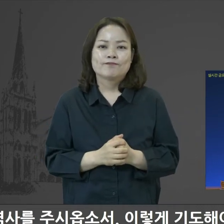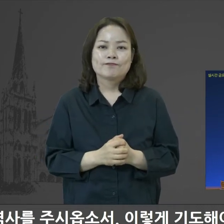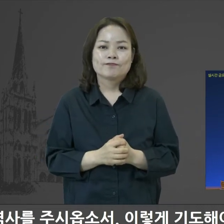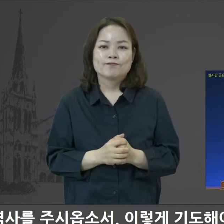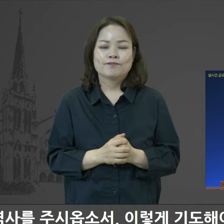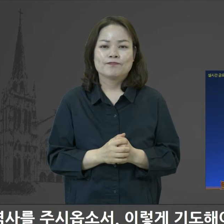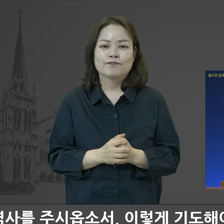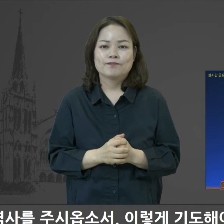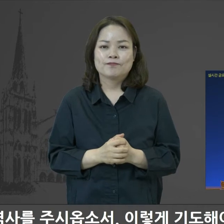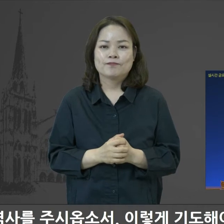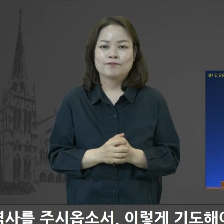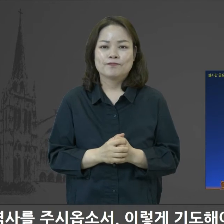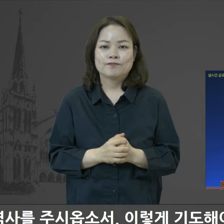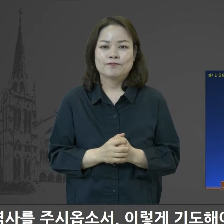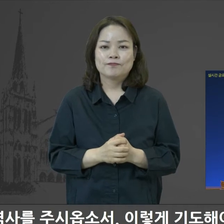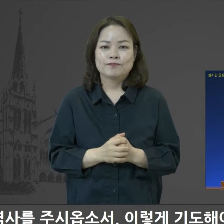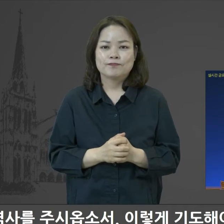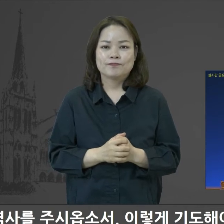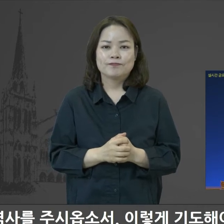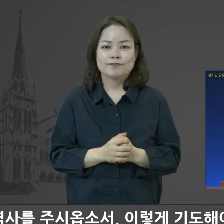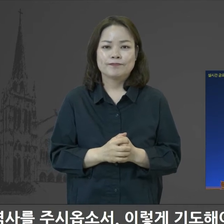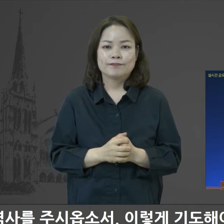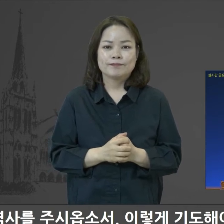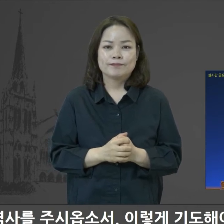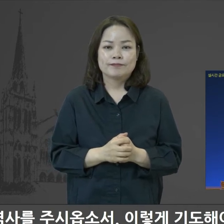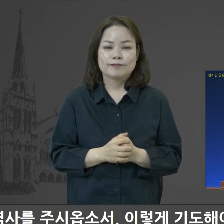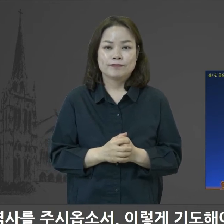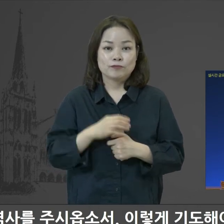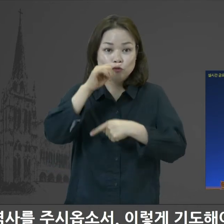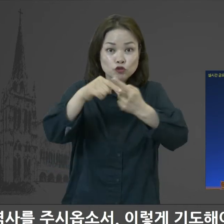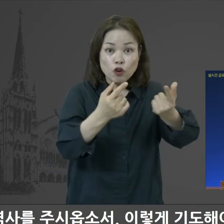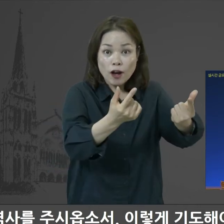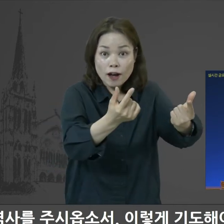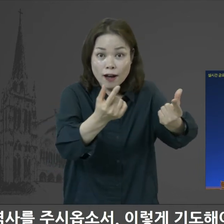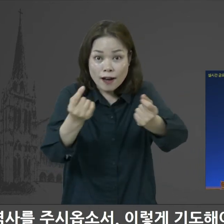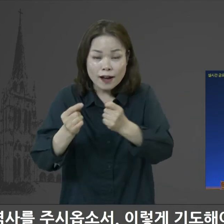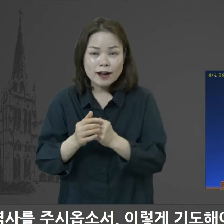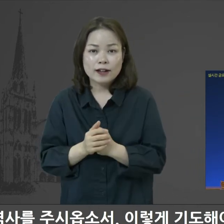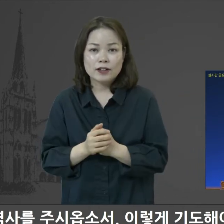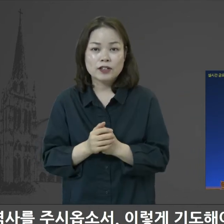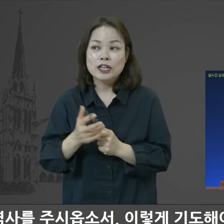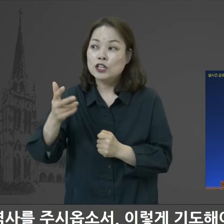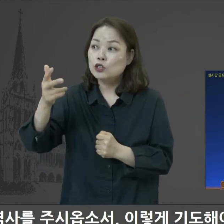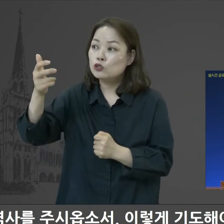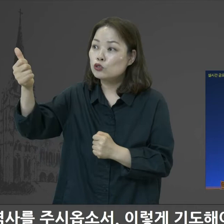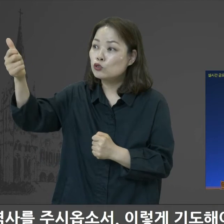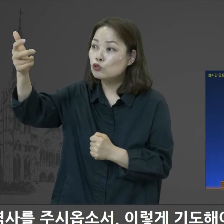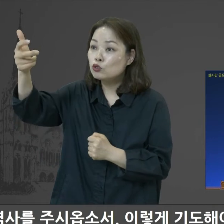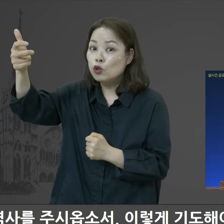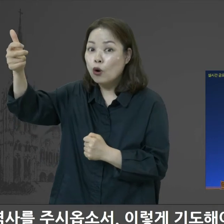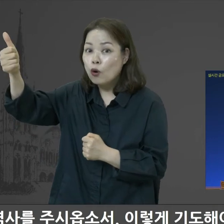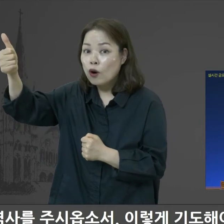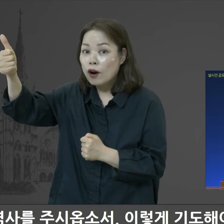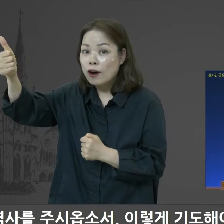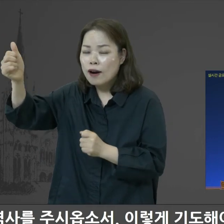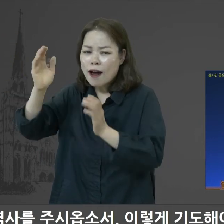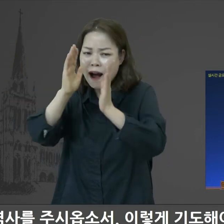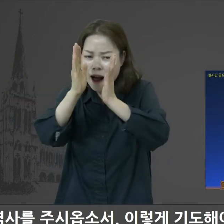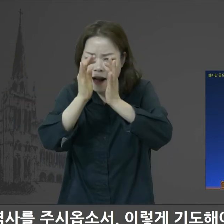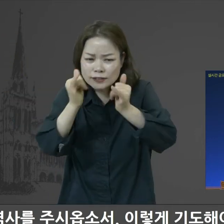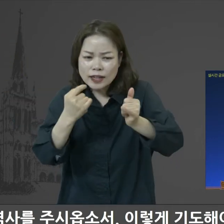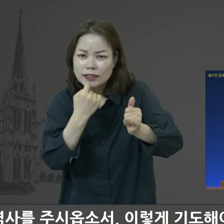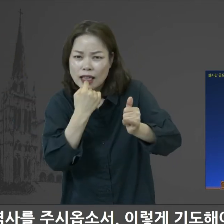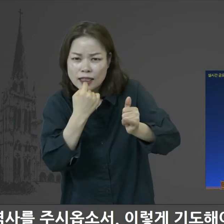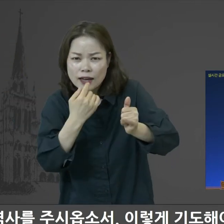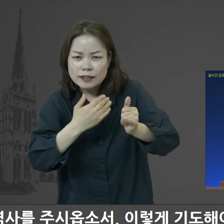이사야서 50장 4절과 5절 말씀, 자, 같이 한번 읽으십시다. 주 여호와께서 학자들의